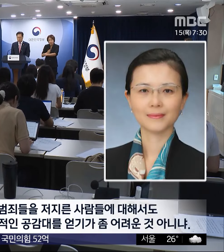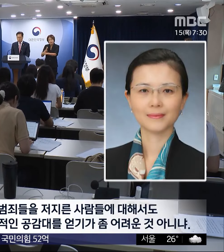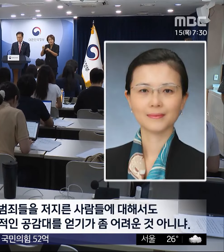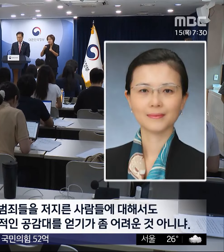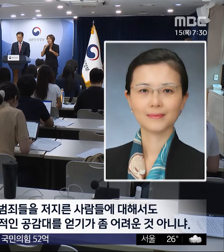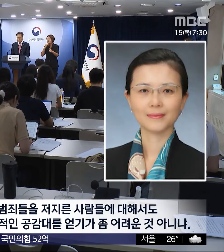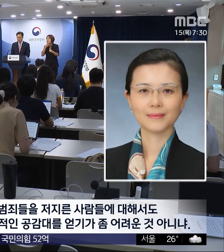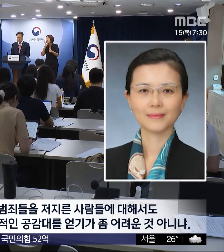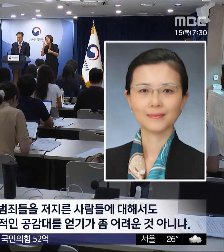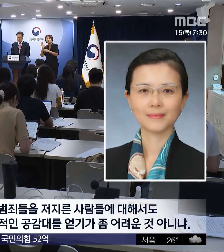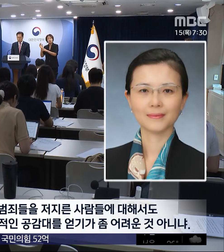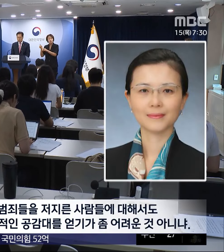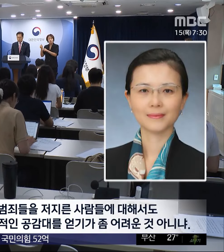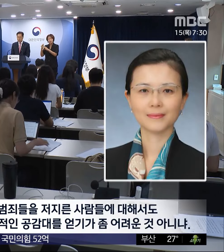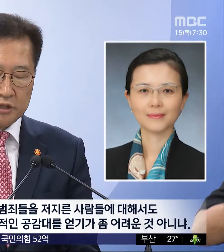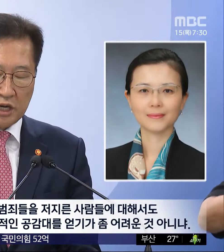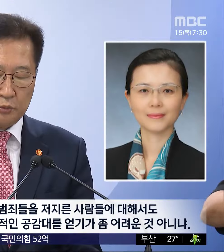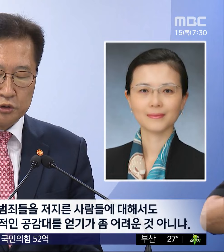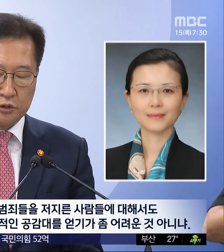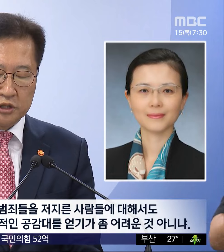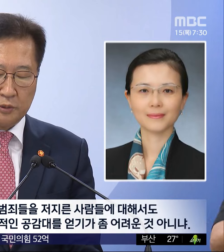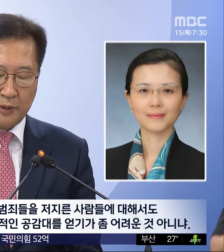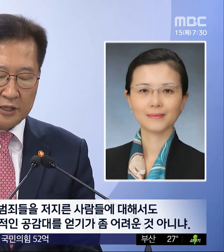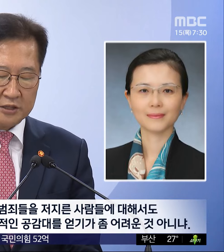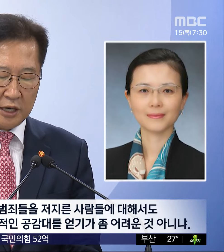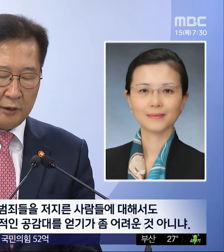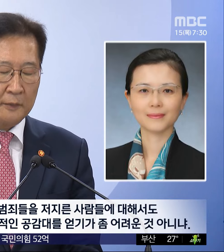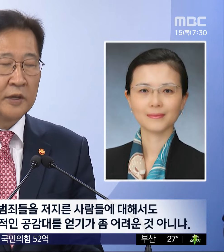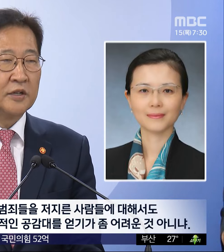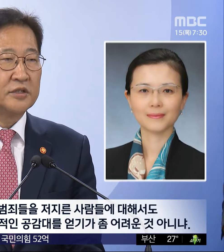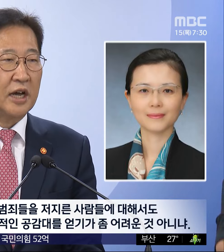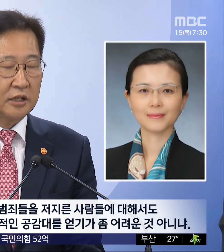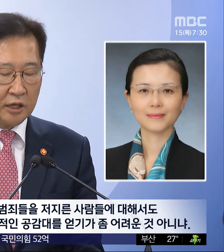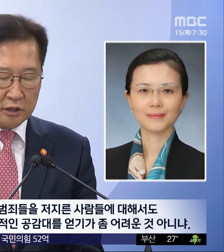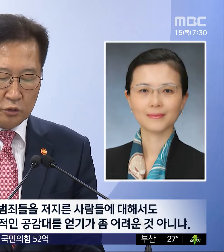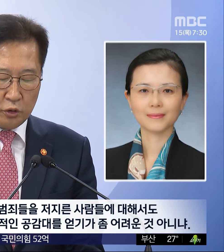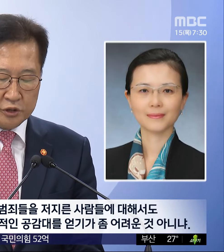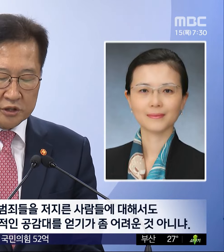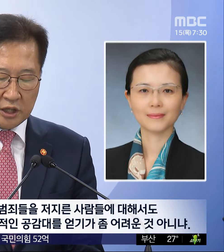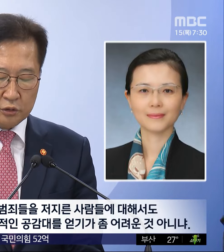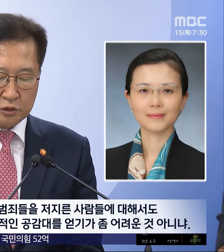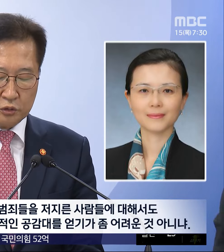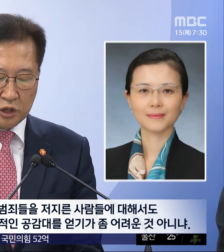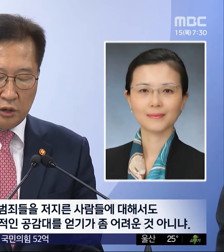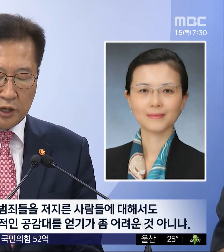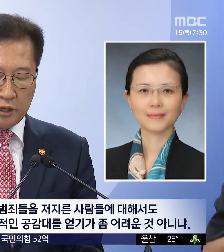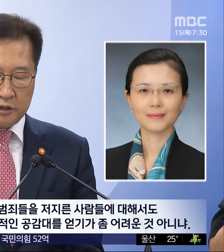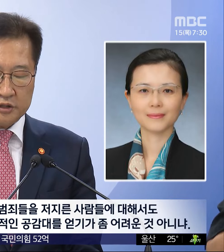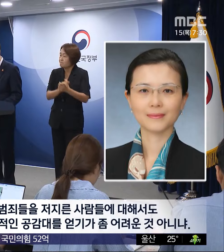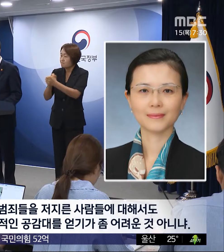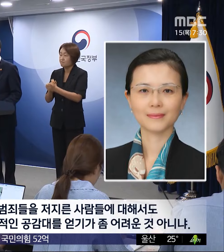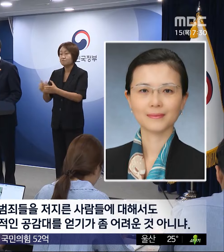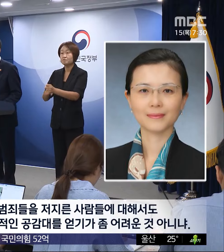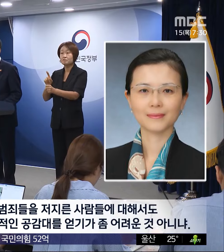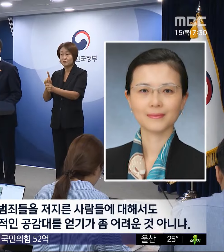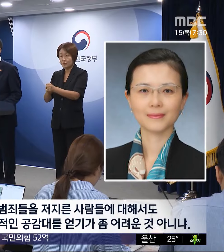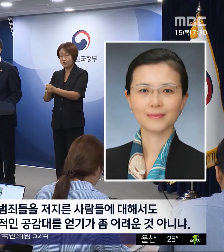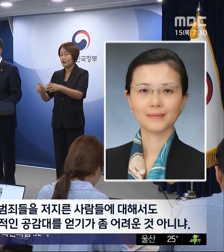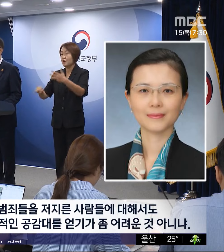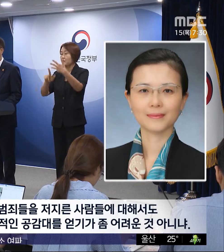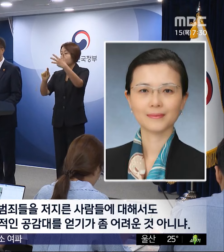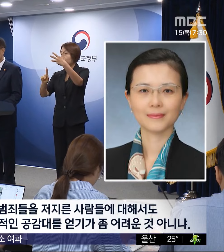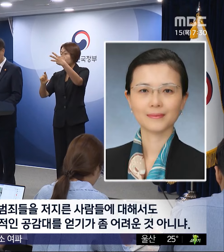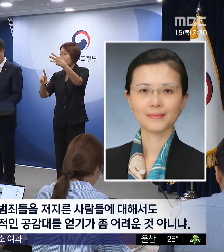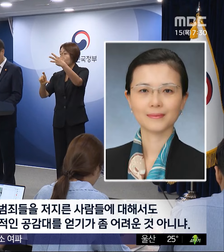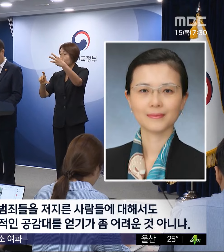그런 중대 범죄들을 저지른 사람들에 대해서도 특별사면권을 행사하는 것은 국민적인